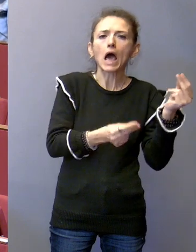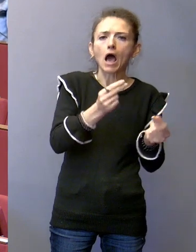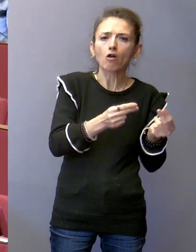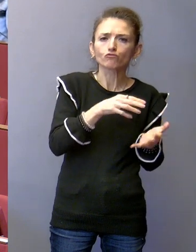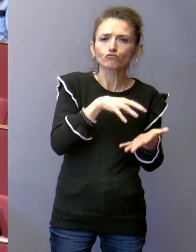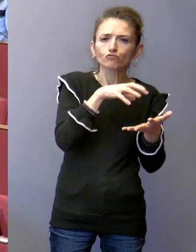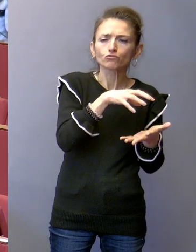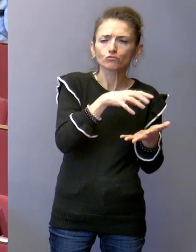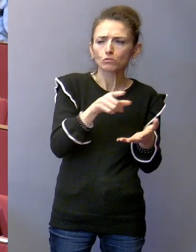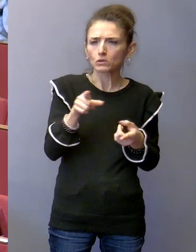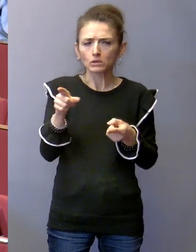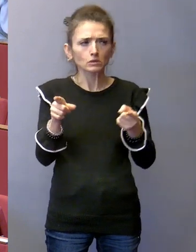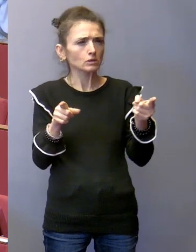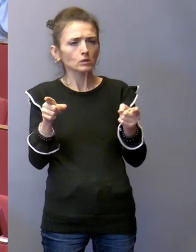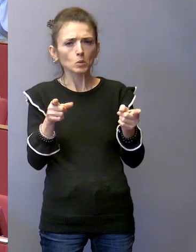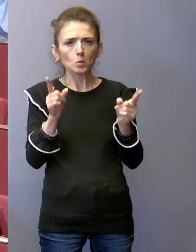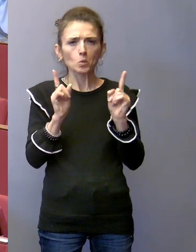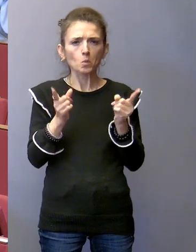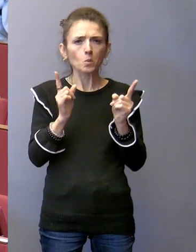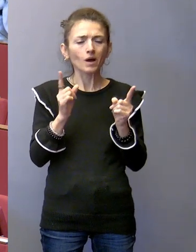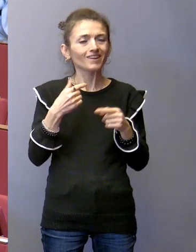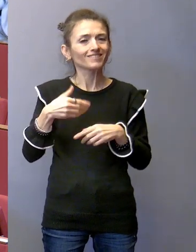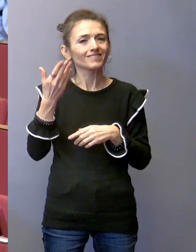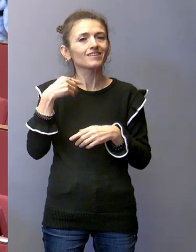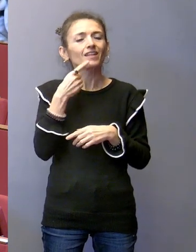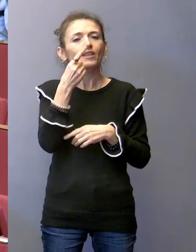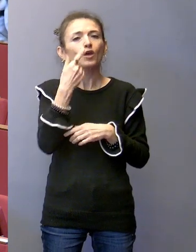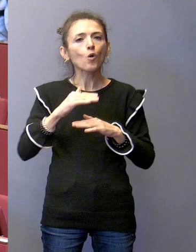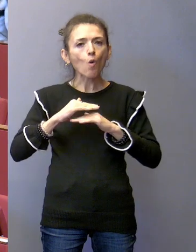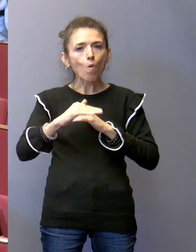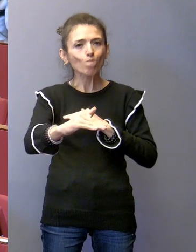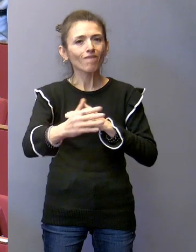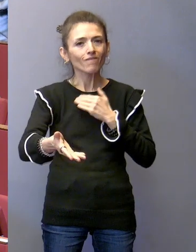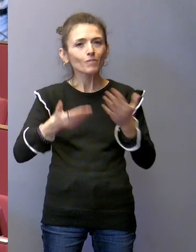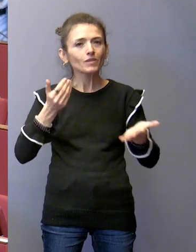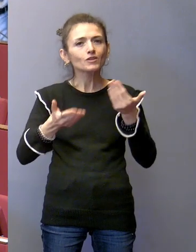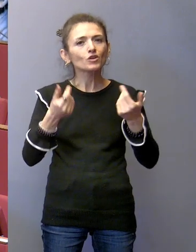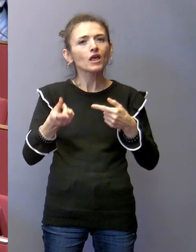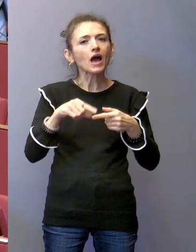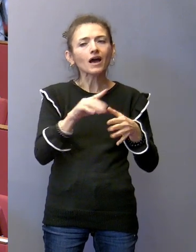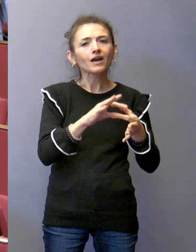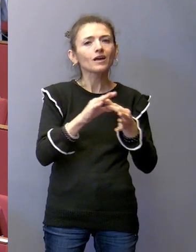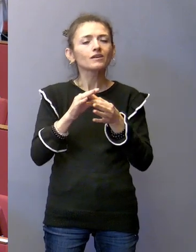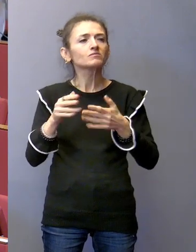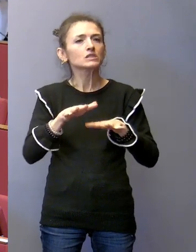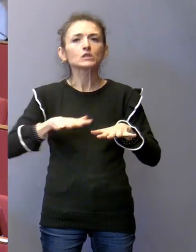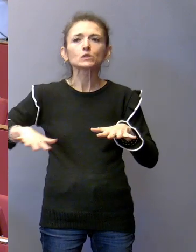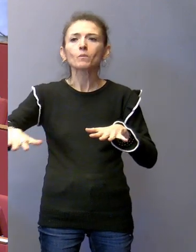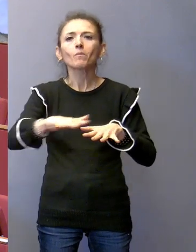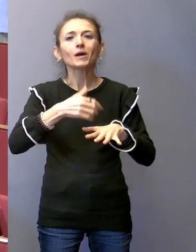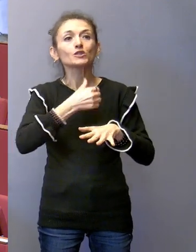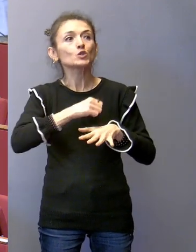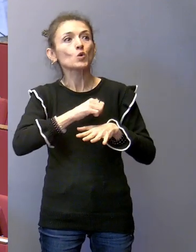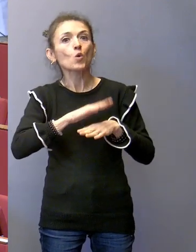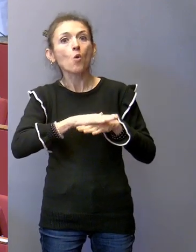più nell'ottica siccome facevo riferimento alla depavimentazione anche in senso sulla sui luoghi e gli spazi comunali